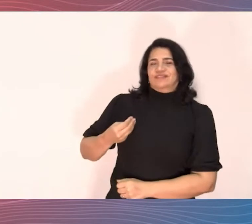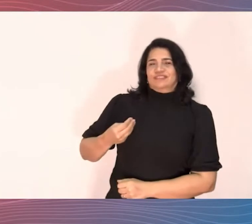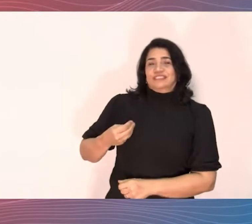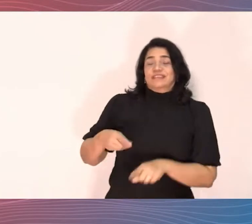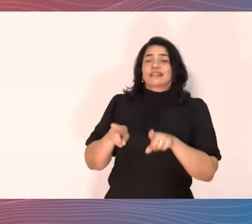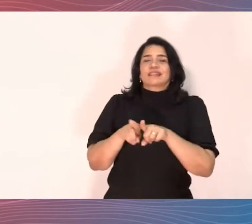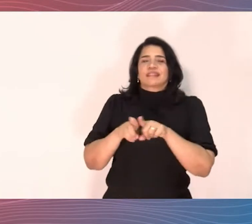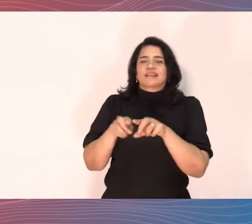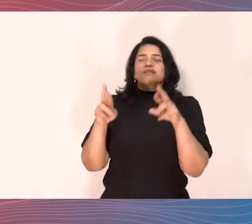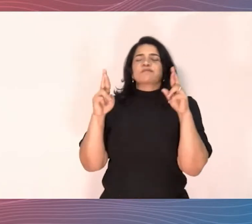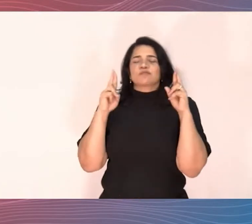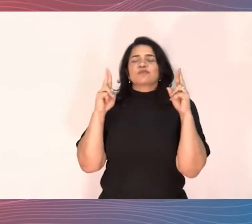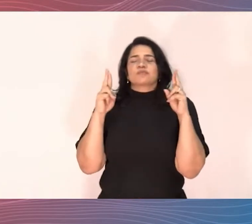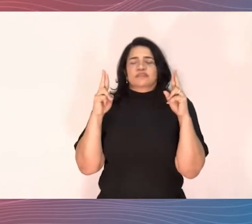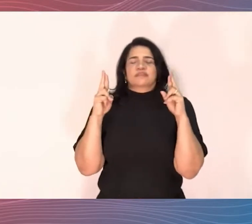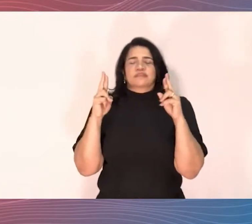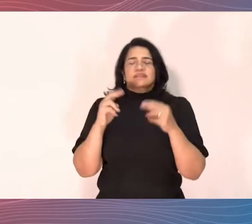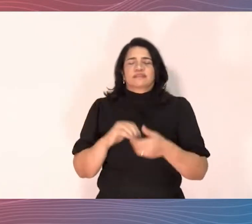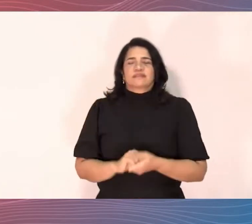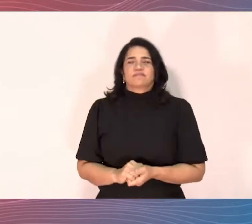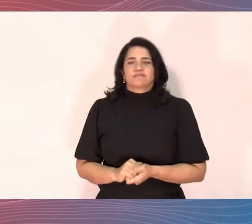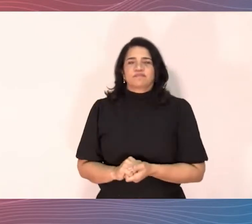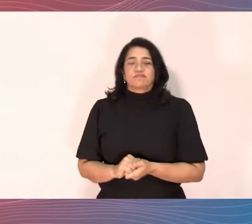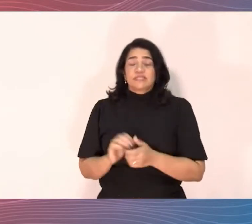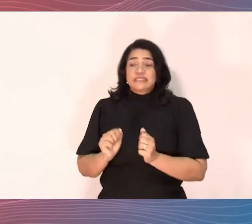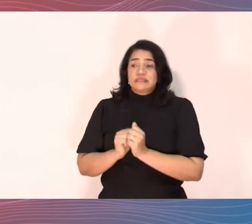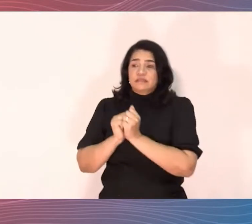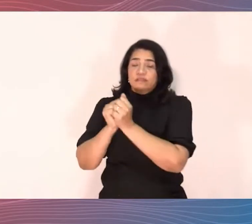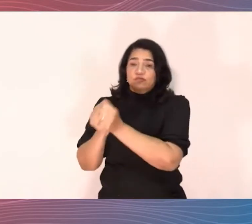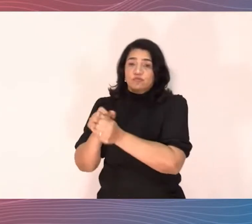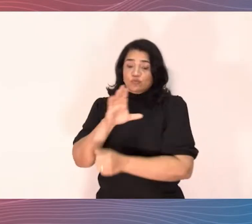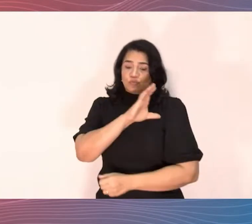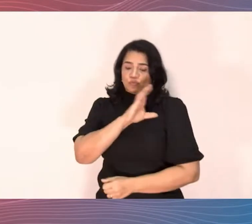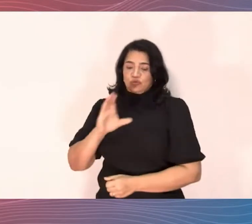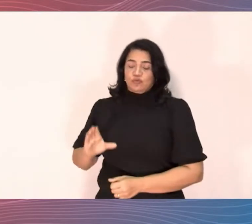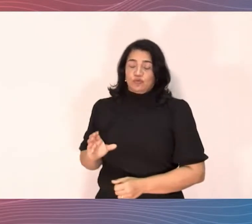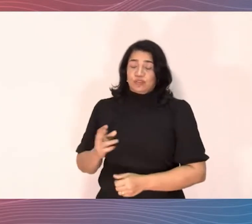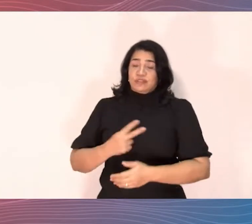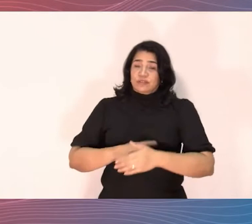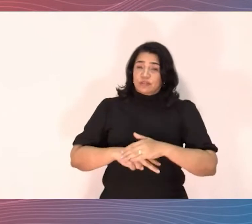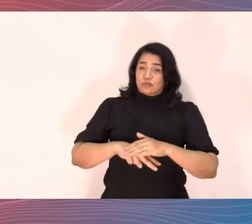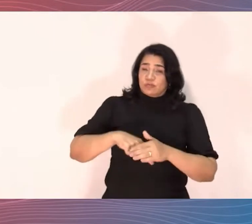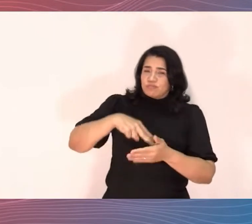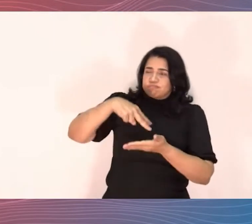mortos. A ressurreição de Jesus Cristo, irmãos, nos fez nascer de novo.